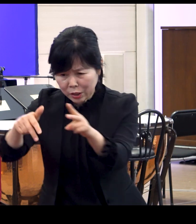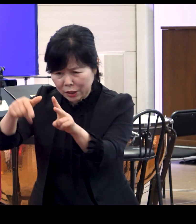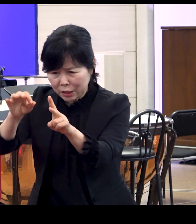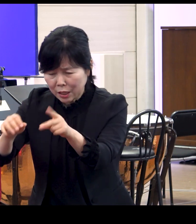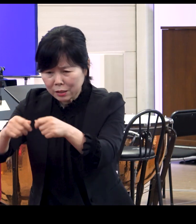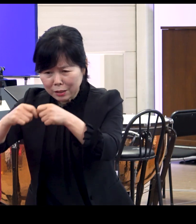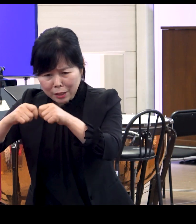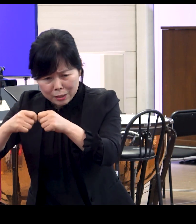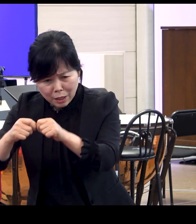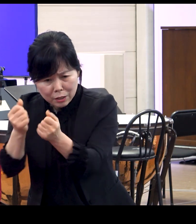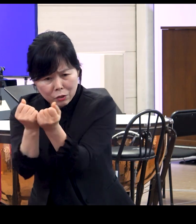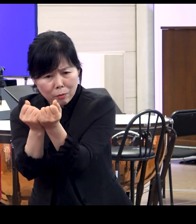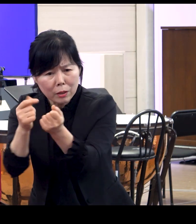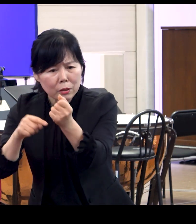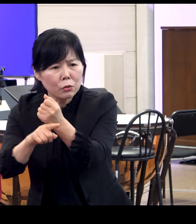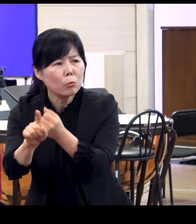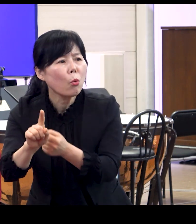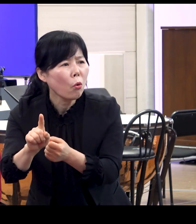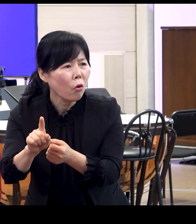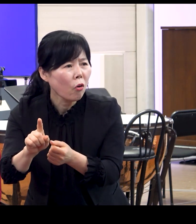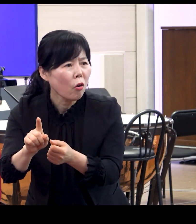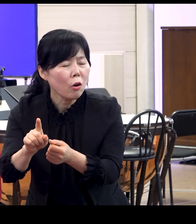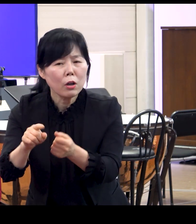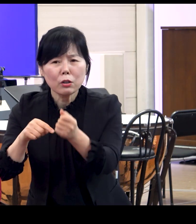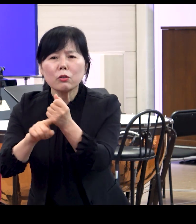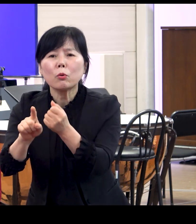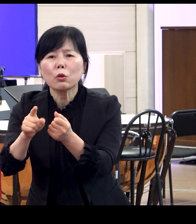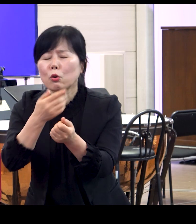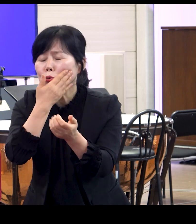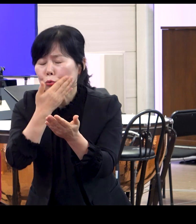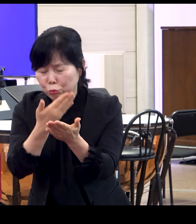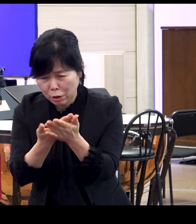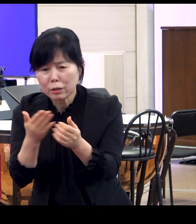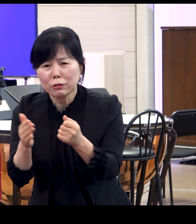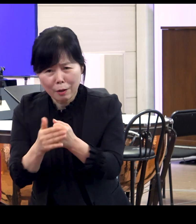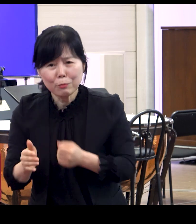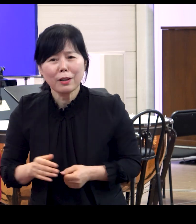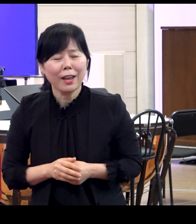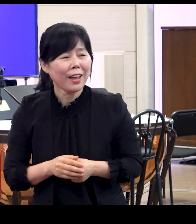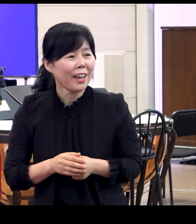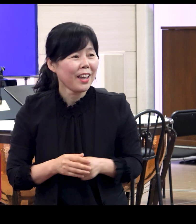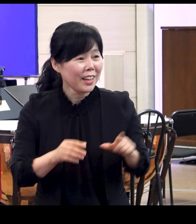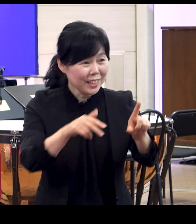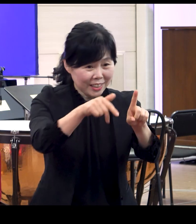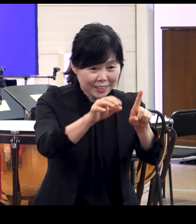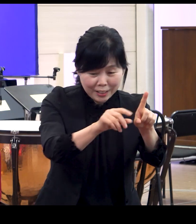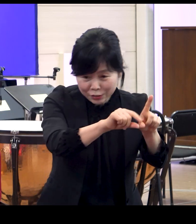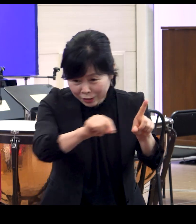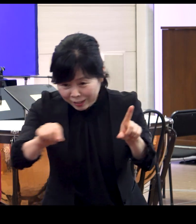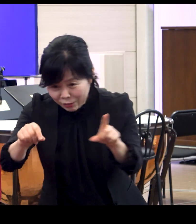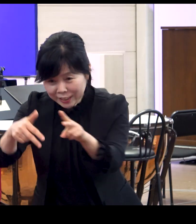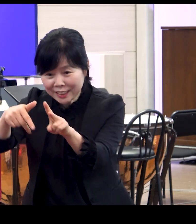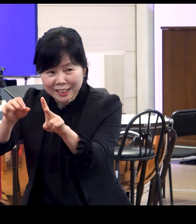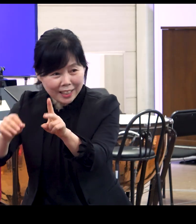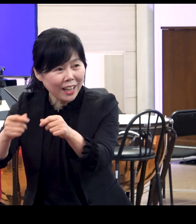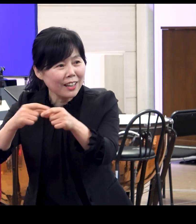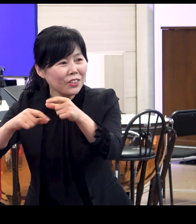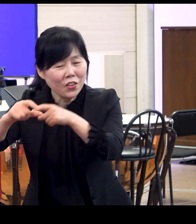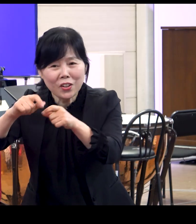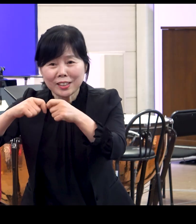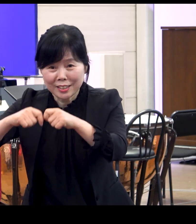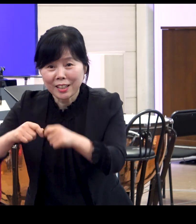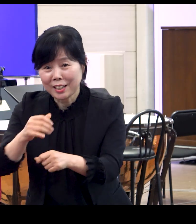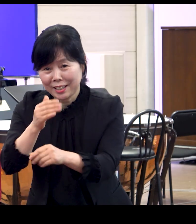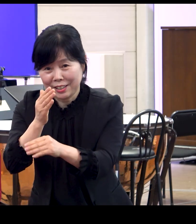당연히 중요하니까 그런 거죠. 중요하니까, 너무 중요한 것이니까. 제가 이미 말씀드린 것처럼 하나님의